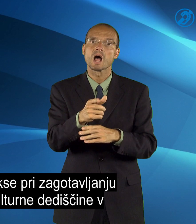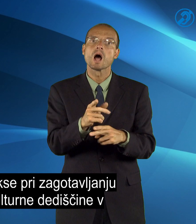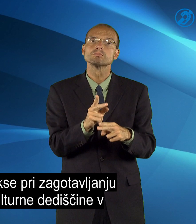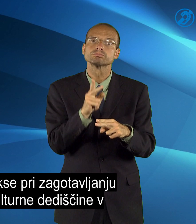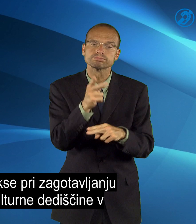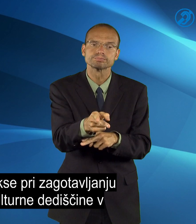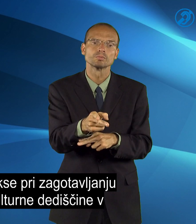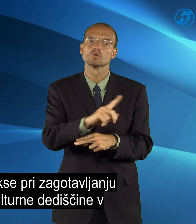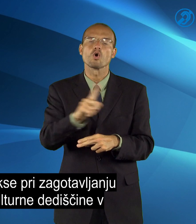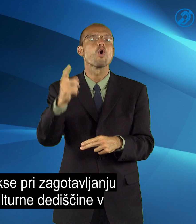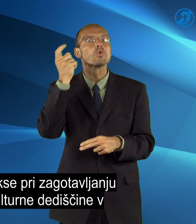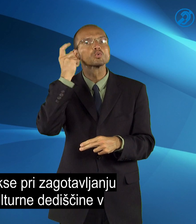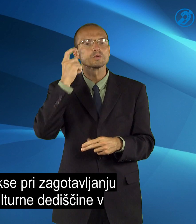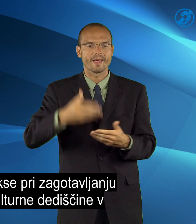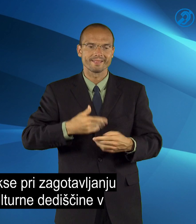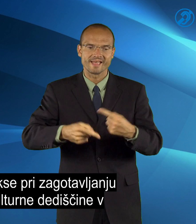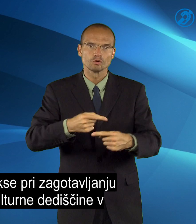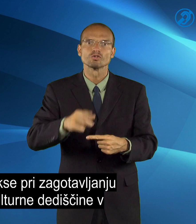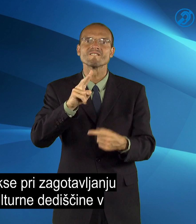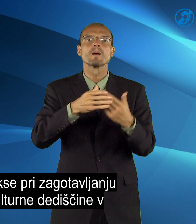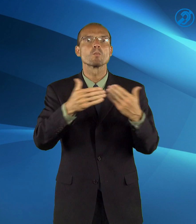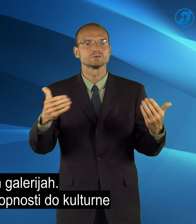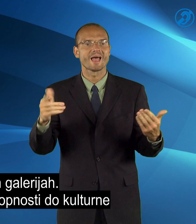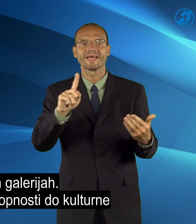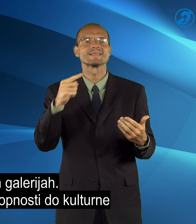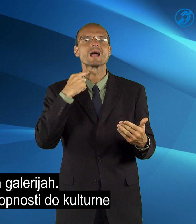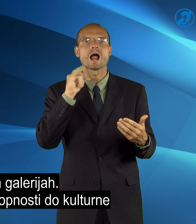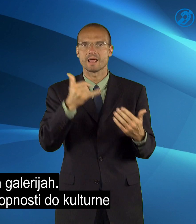kulturne dediščine v muzejih in galerijah.